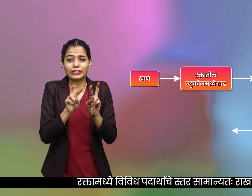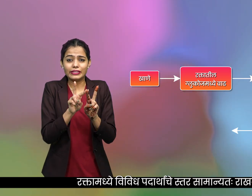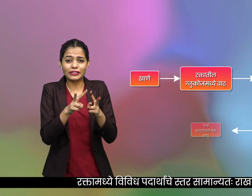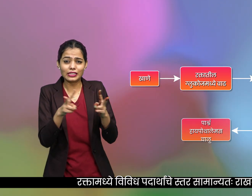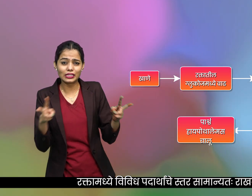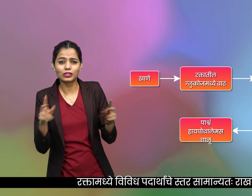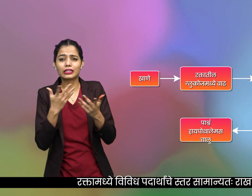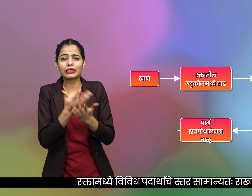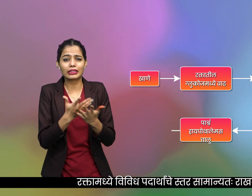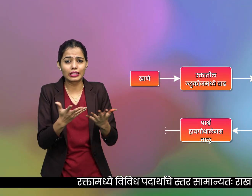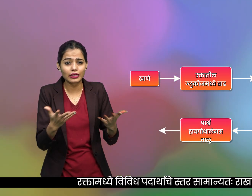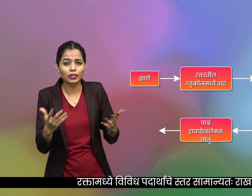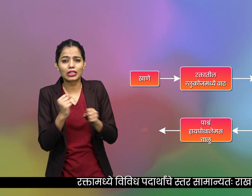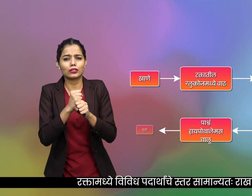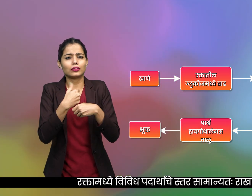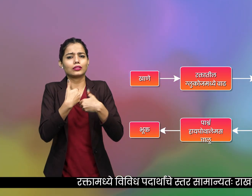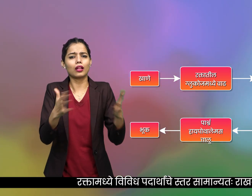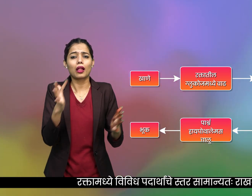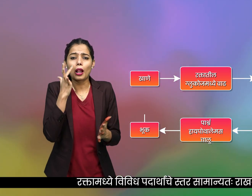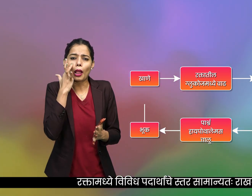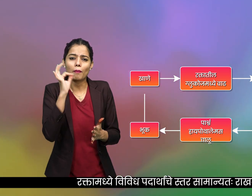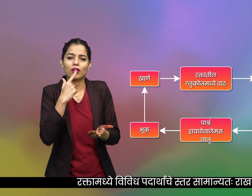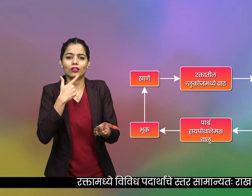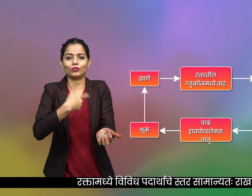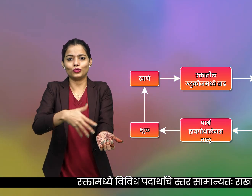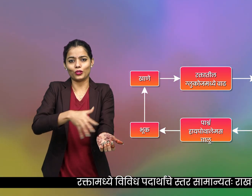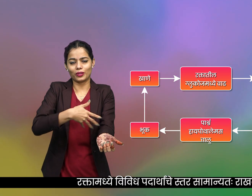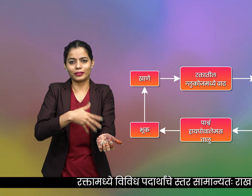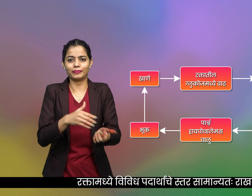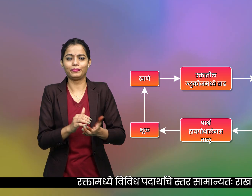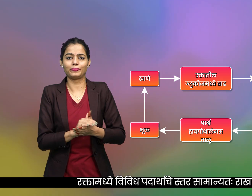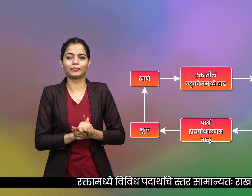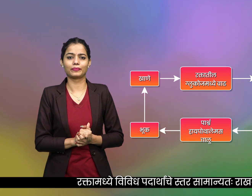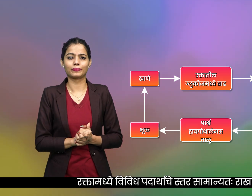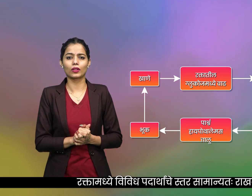रक्तामध्ये विविध पदार्थांचे स्तर सामान्यतः राखले जातात.